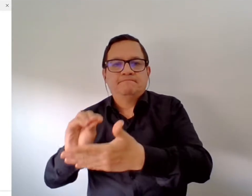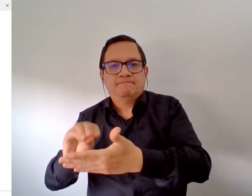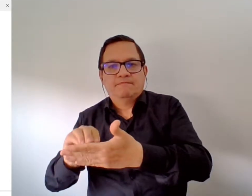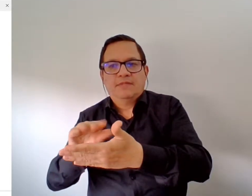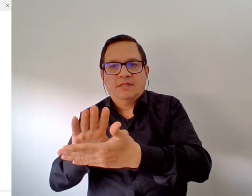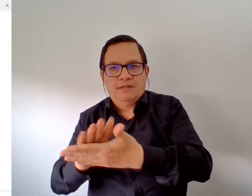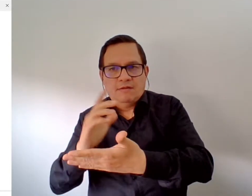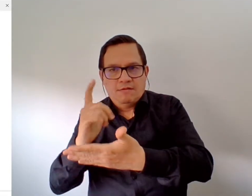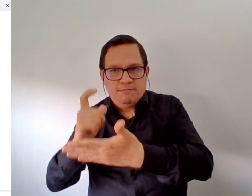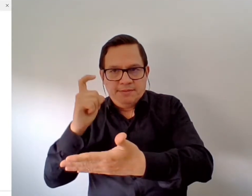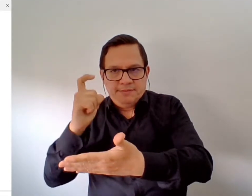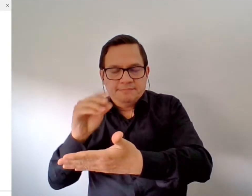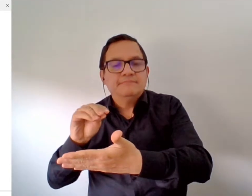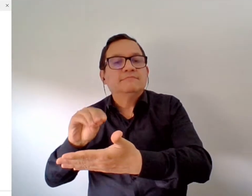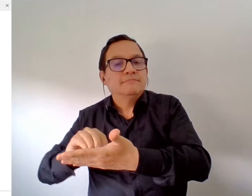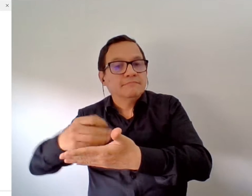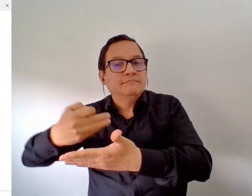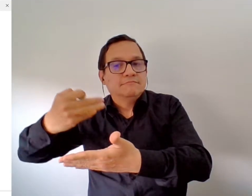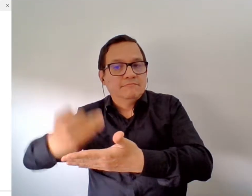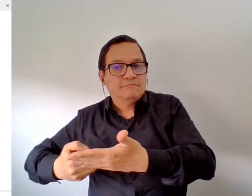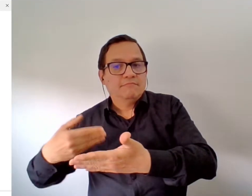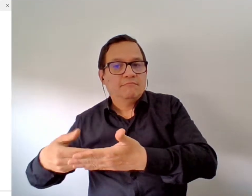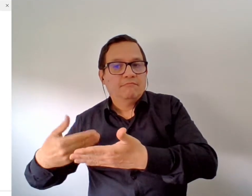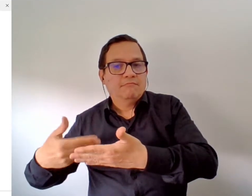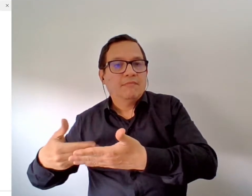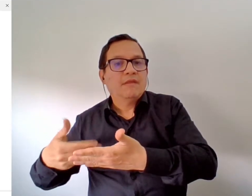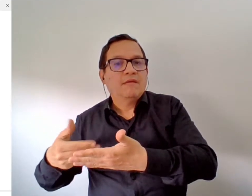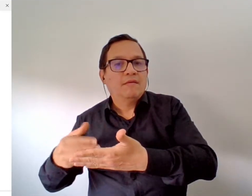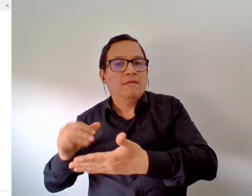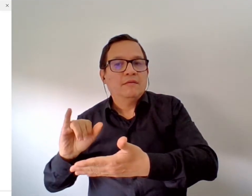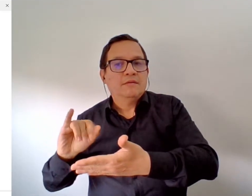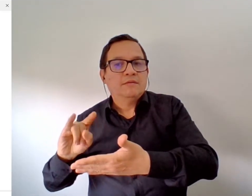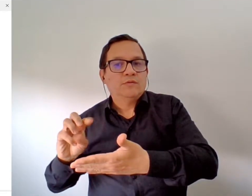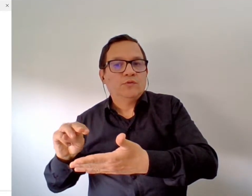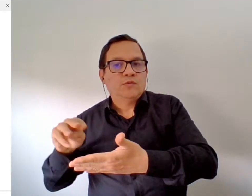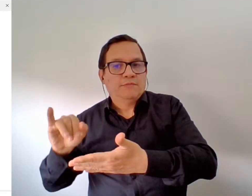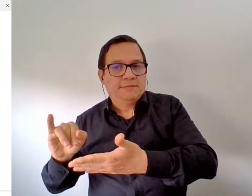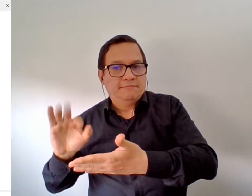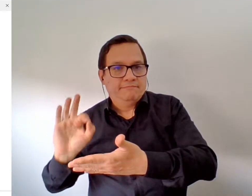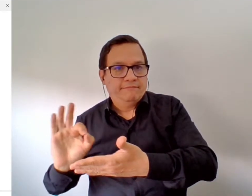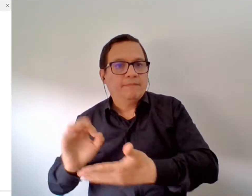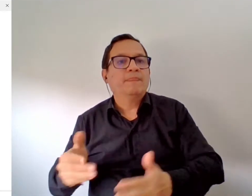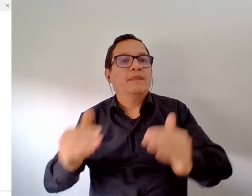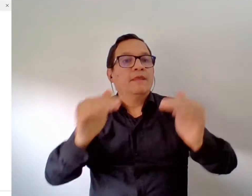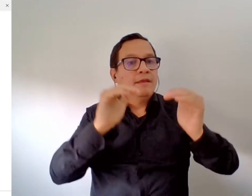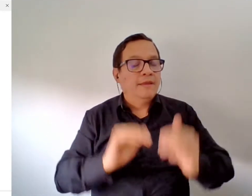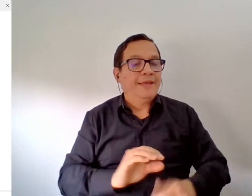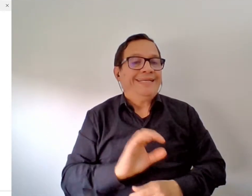Adicionar una imagen donde se evidencie la gestión con Yumi en vez de este texto.